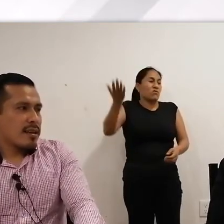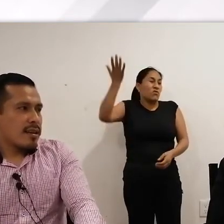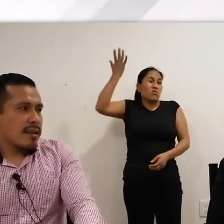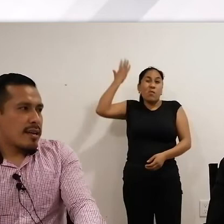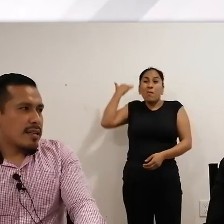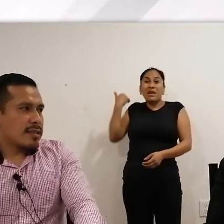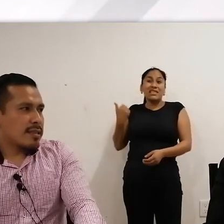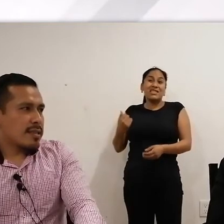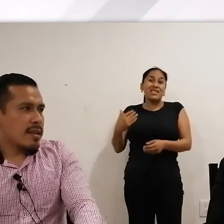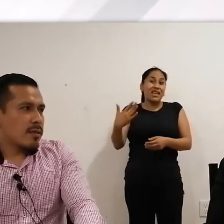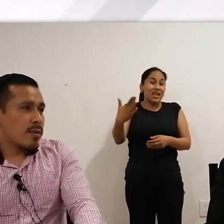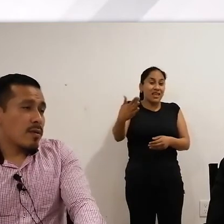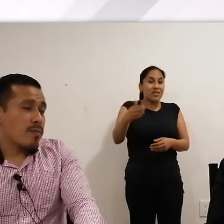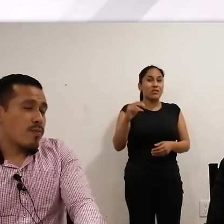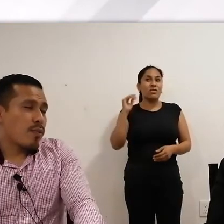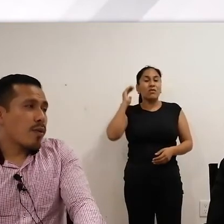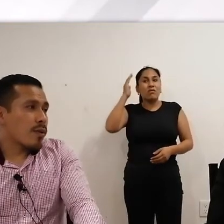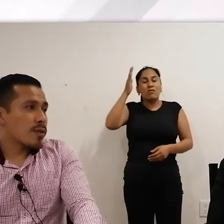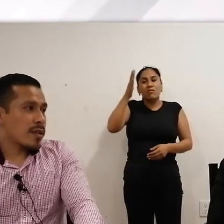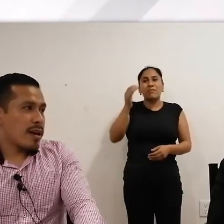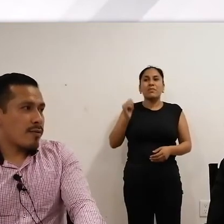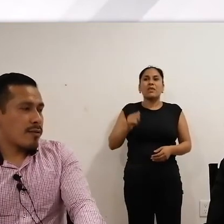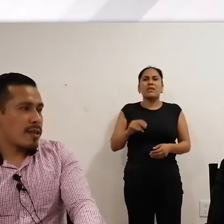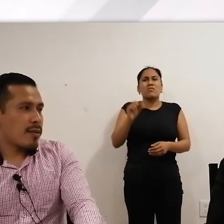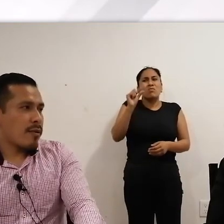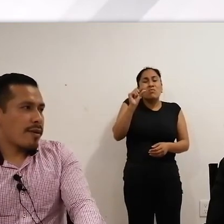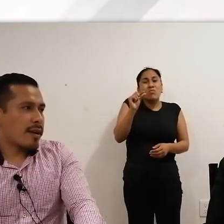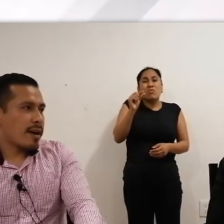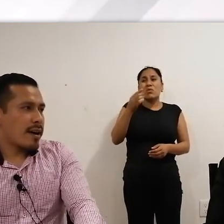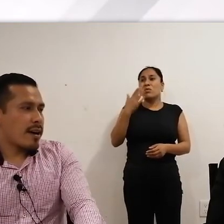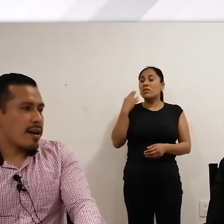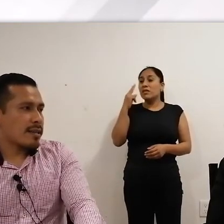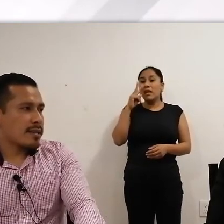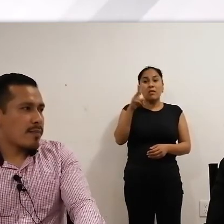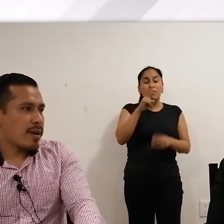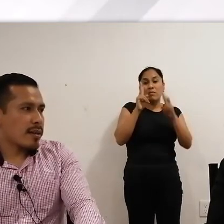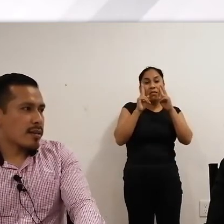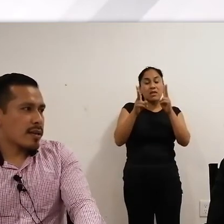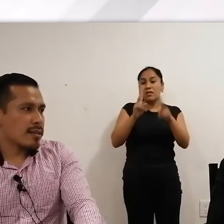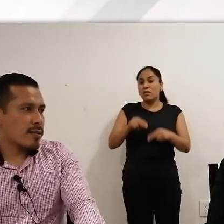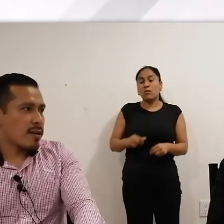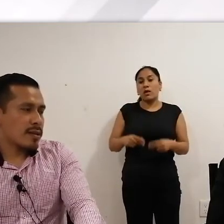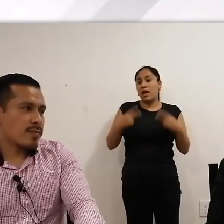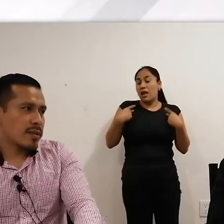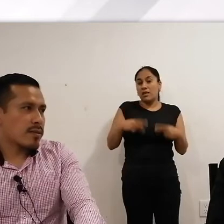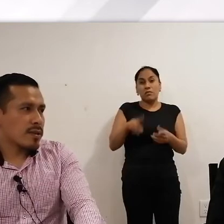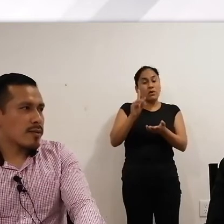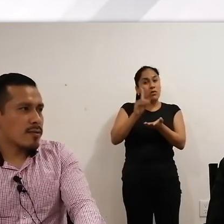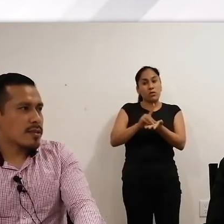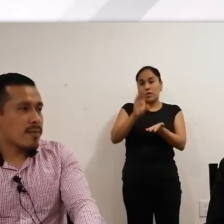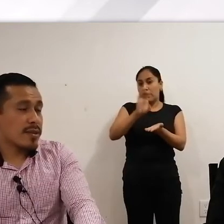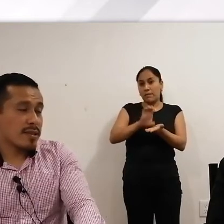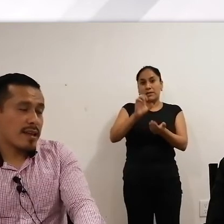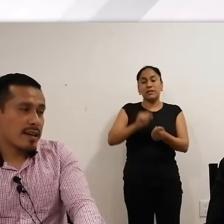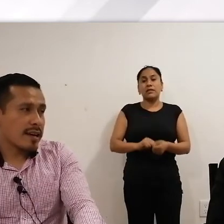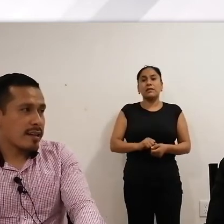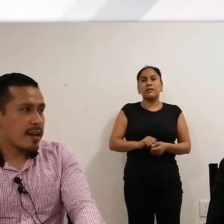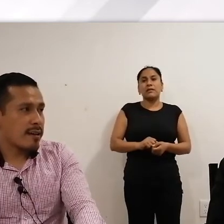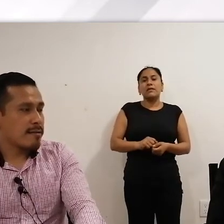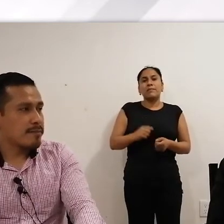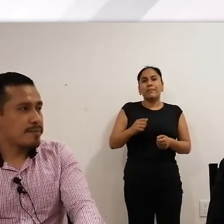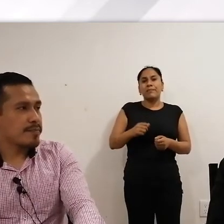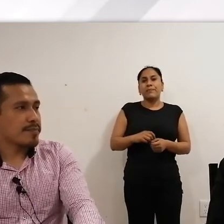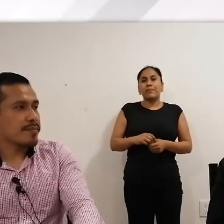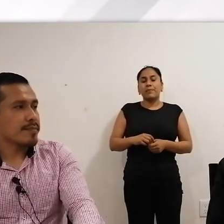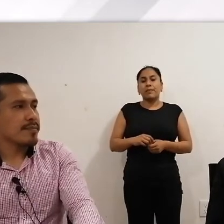eternidad existiendo y poco se ha volteado a ver a esta parte que son las personas con discapacidad en